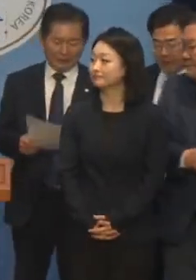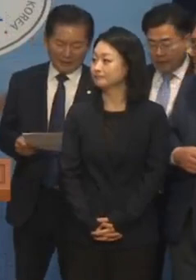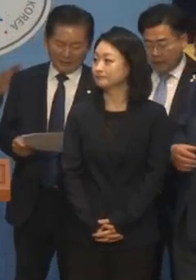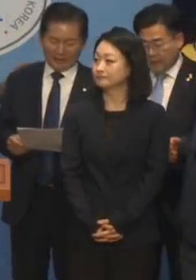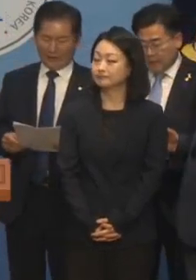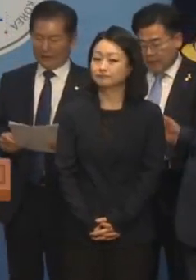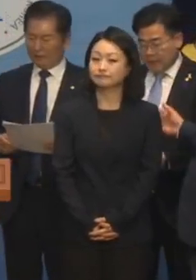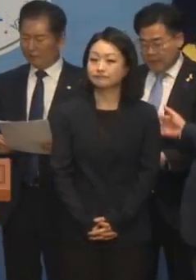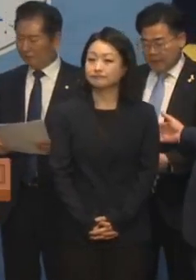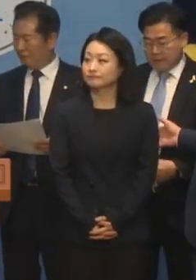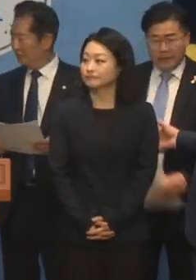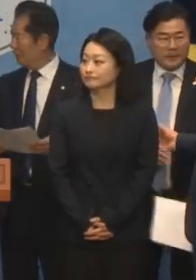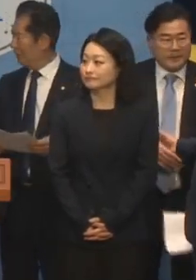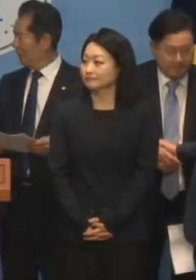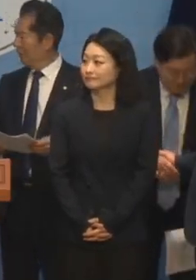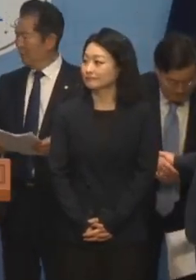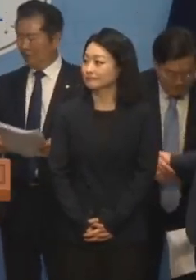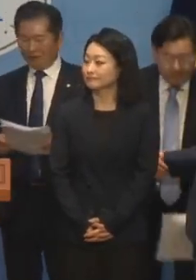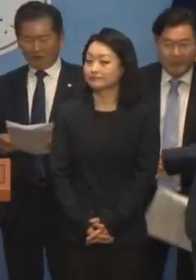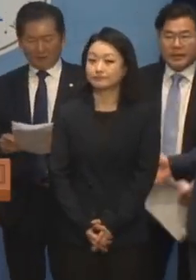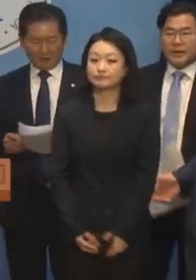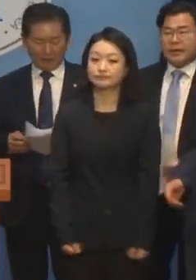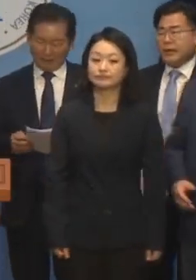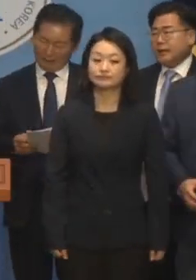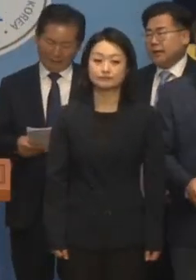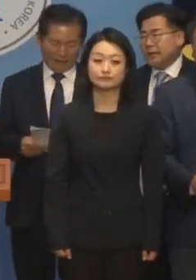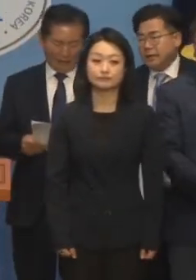사람한테 비를만 있어요. 네.